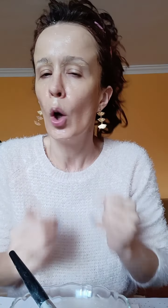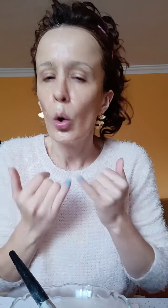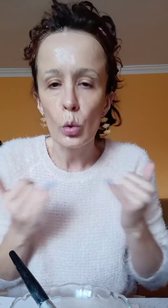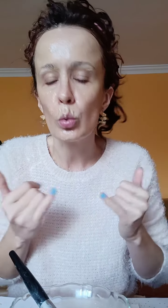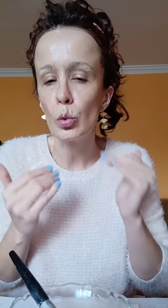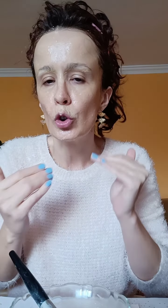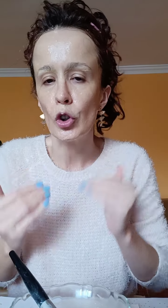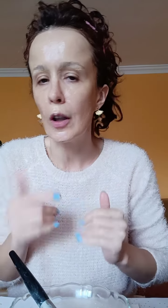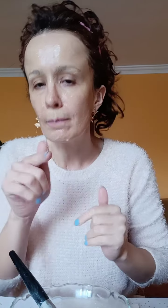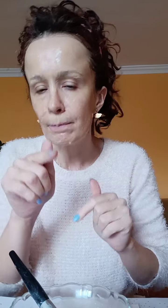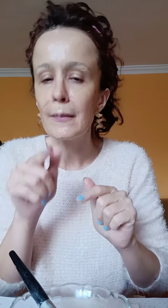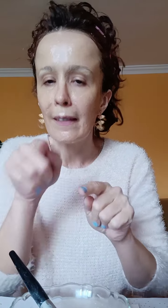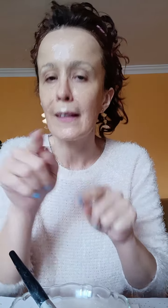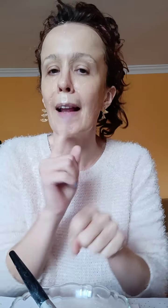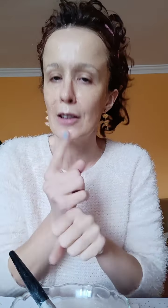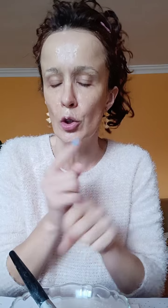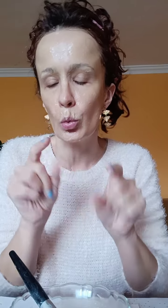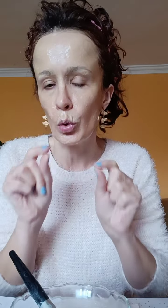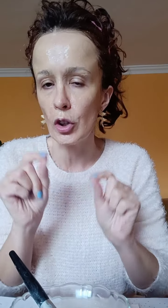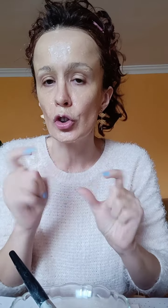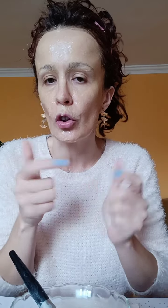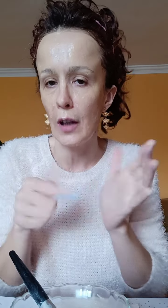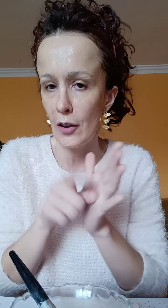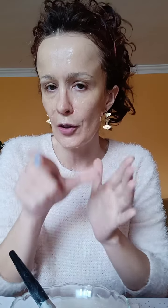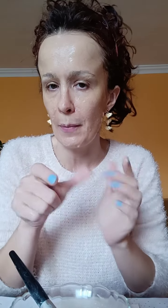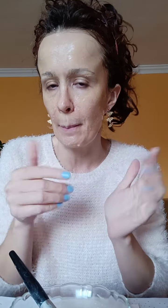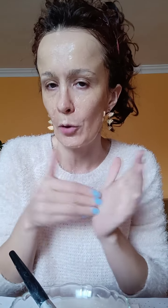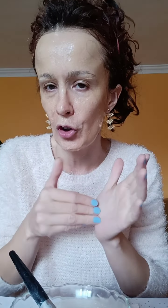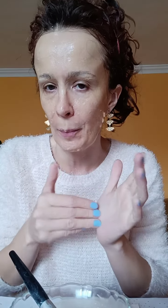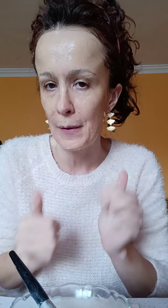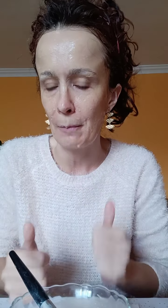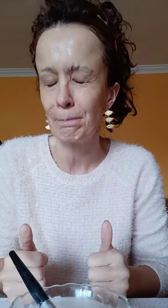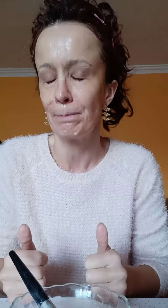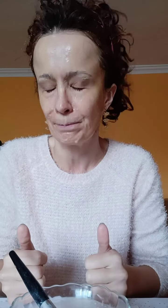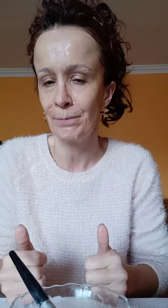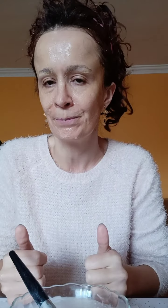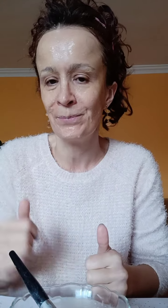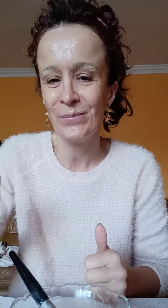różne. Decyduję, co dla ciebie potrzebne.